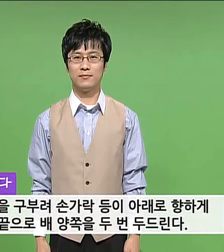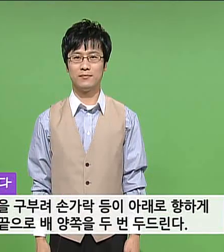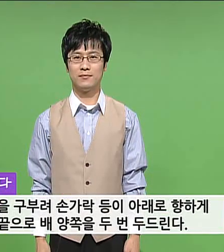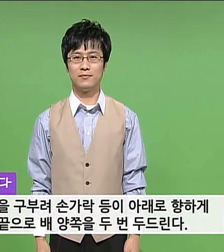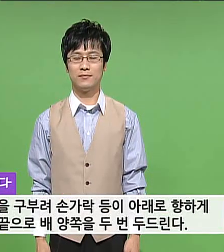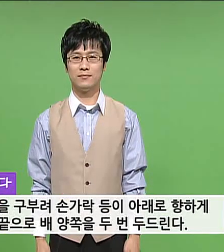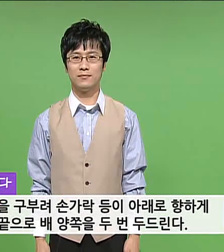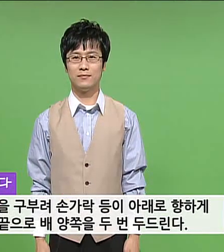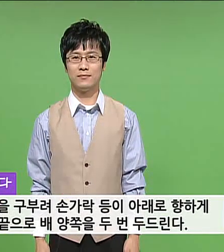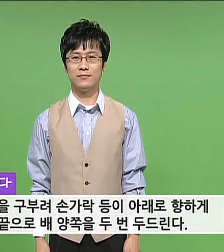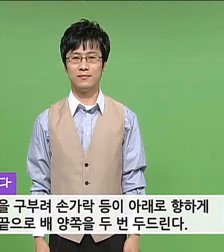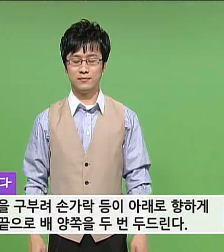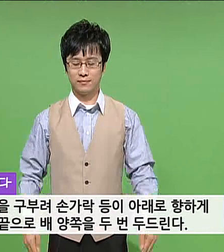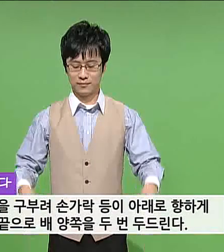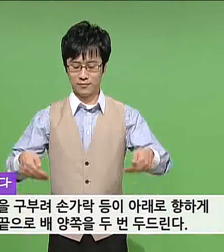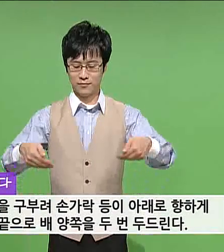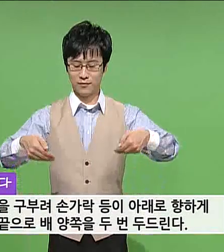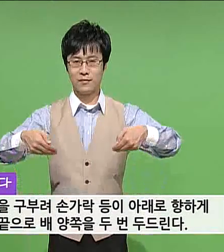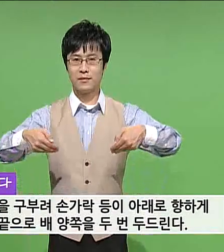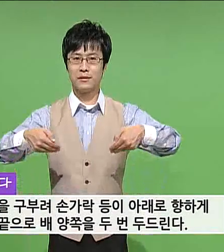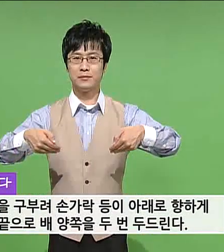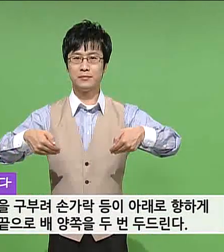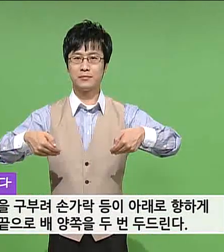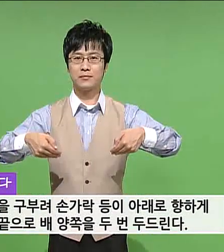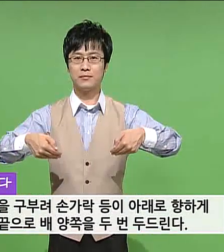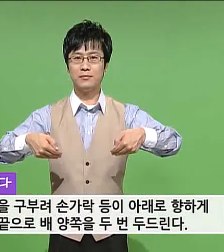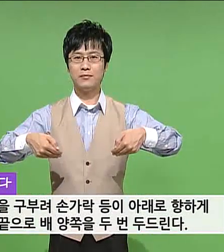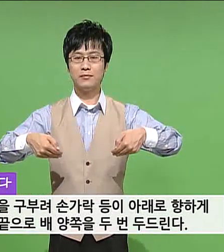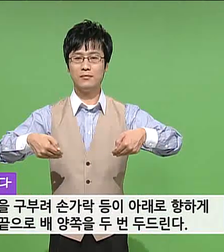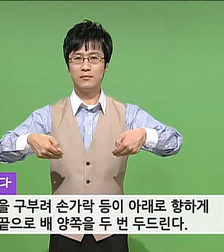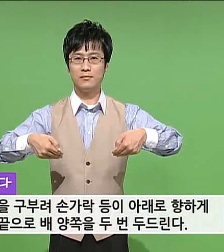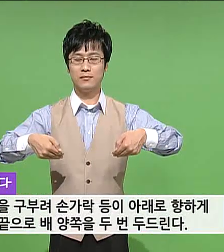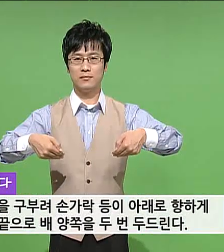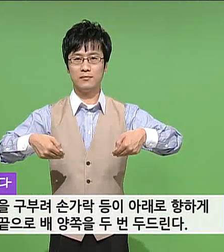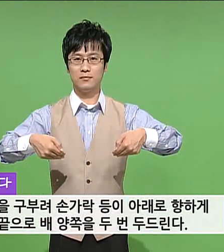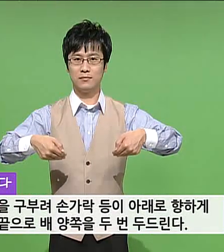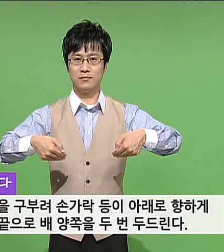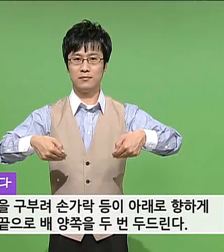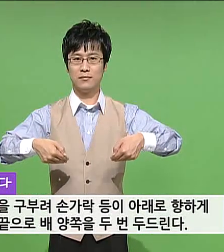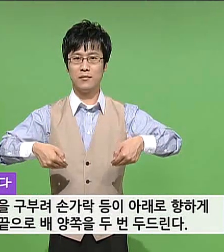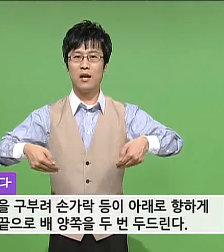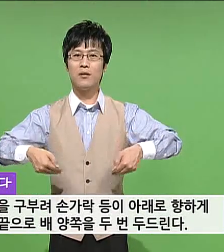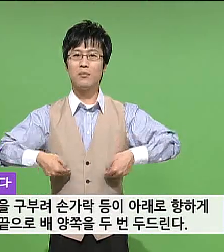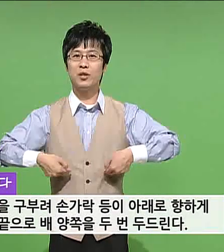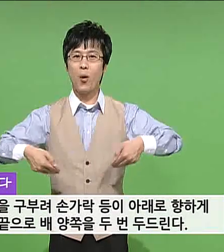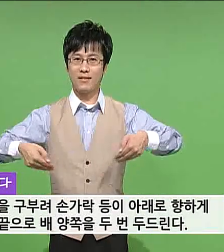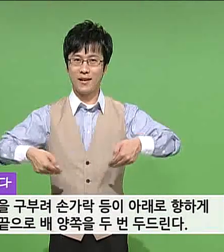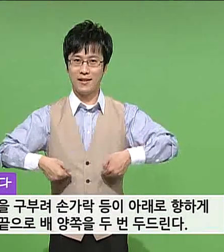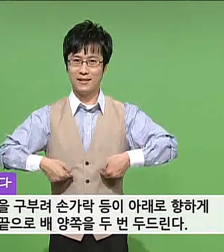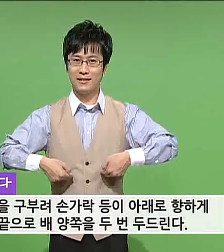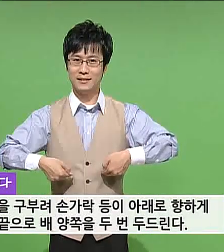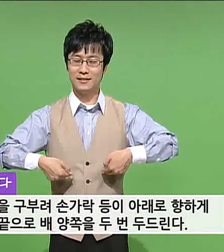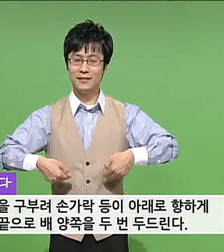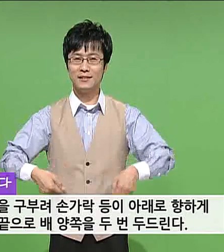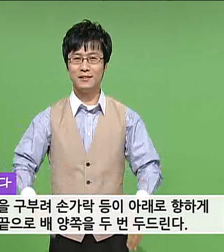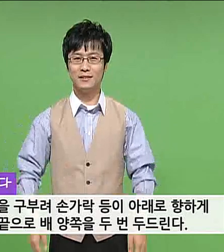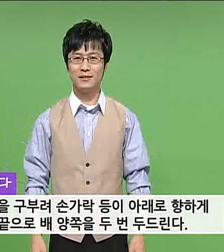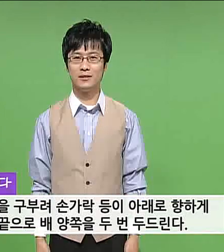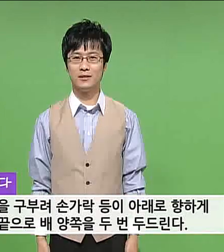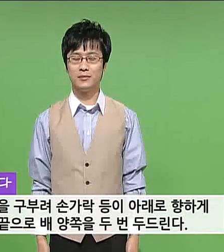두 손을 구부려 손가락 등이 아래로 향하게 하고 끝으로 배 양쪽을 두 번 두드립니다.